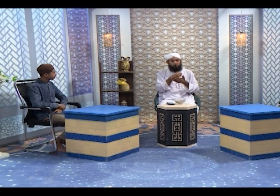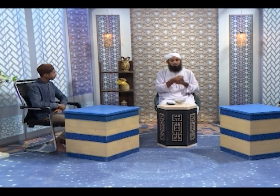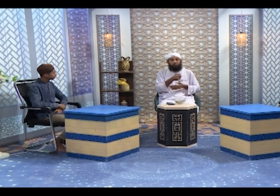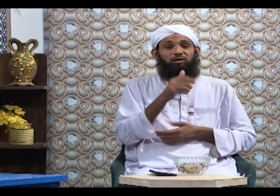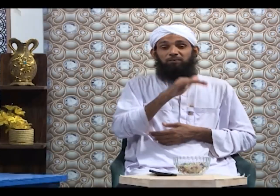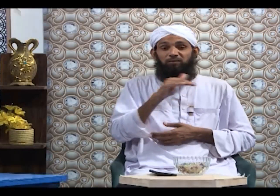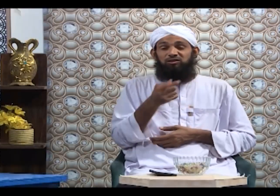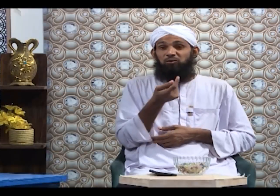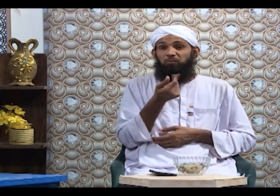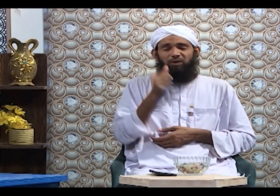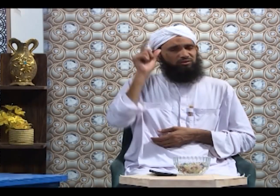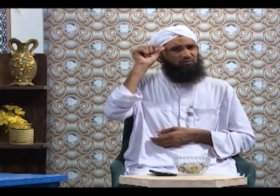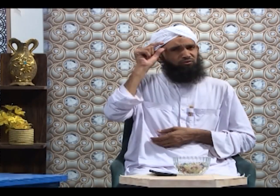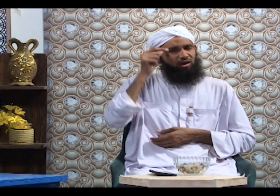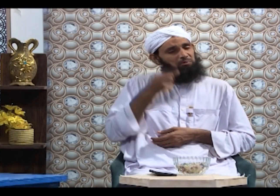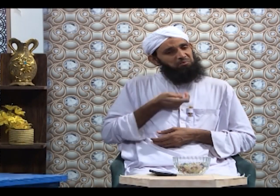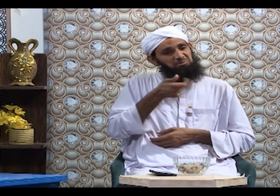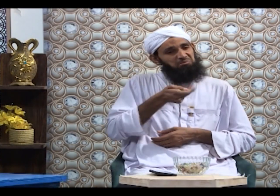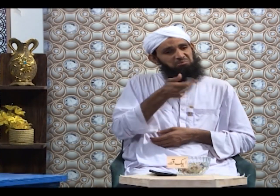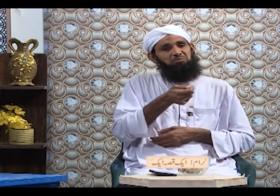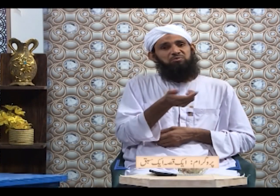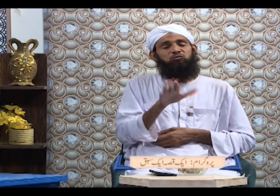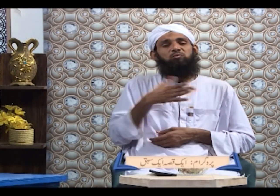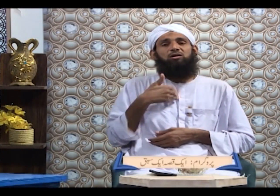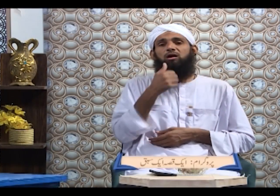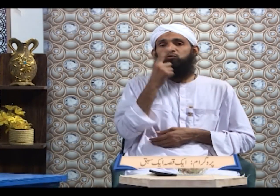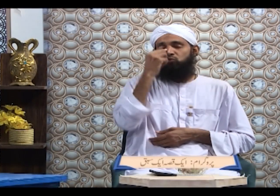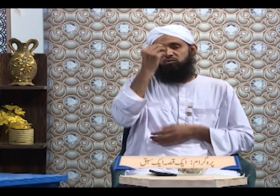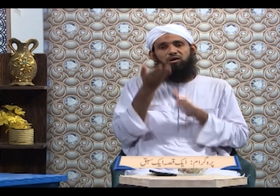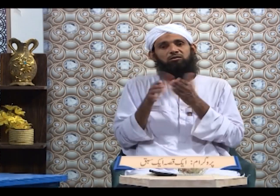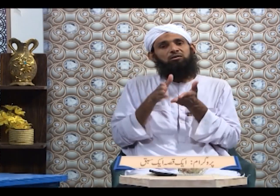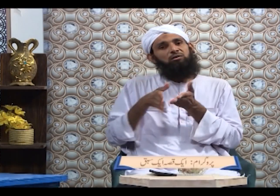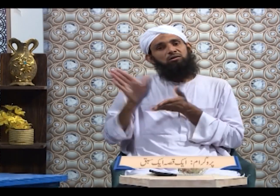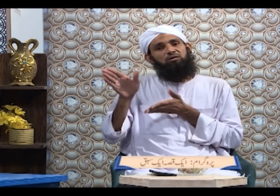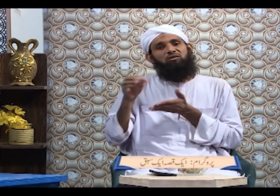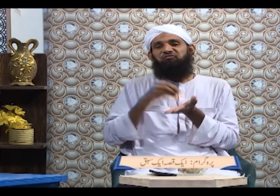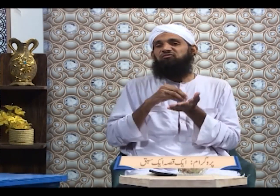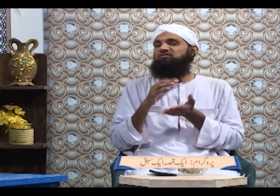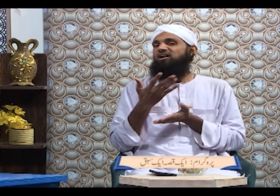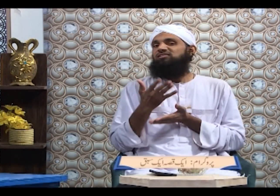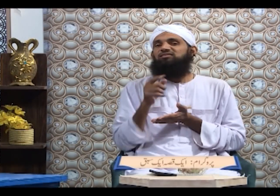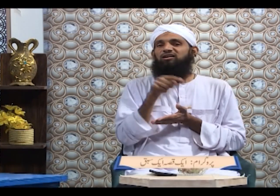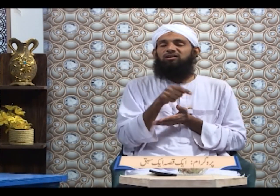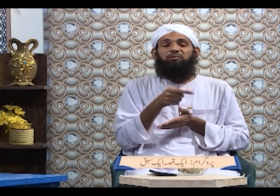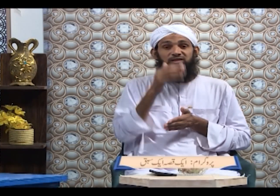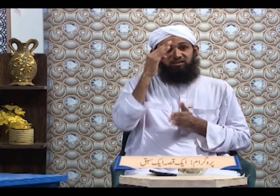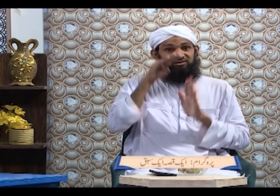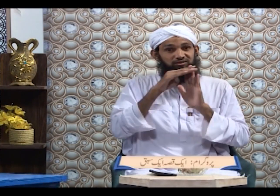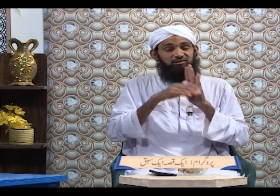کر دنیا سے نہ جائیں، انہیں دیندار بنا کر جائیں جو خود انہیں بھی قبر میں کام آئے، کہ زندہ اولاد کی نیکیوں کا ثواب